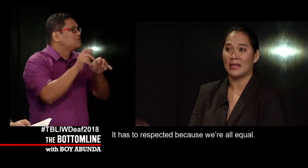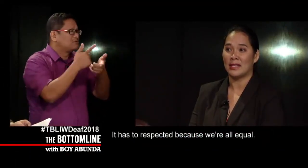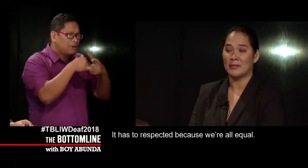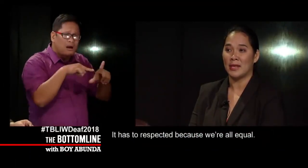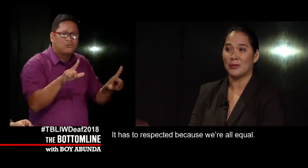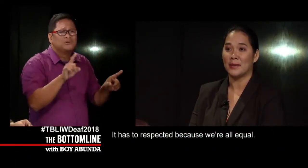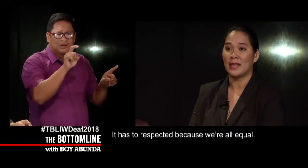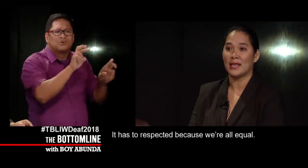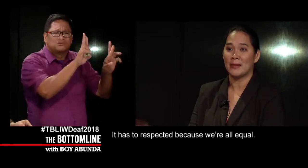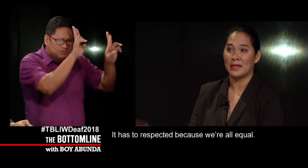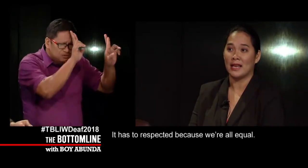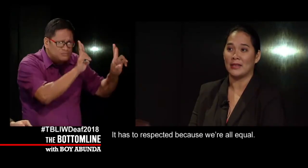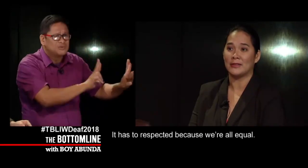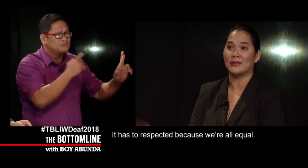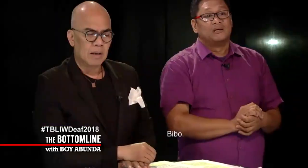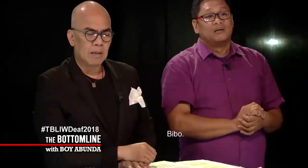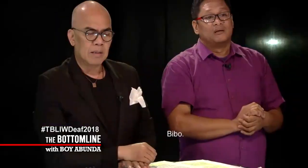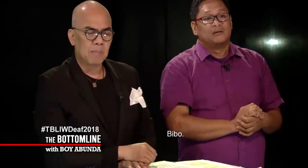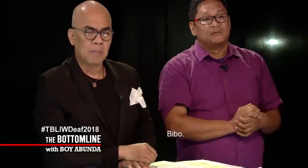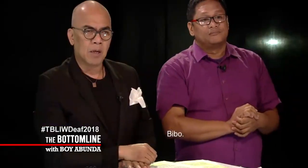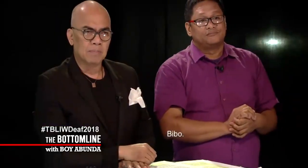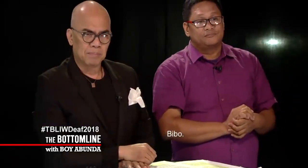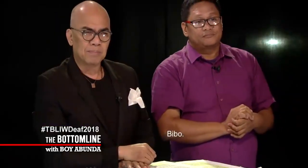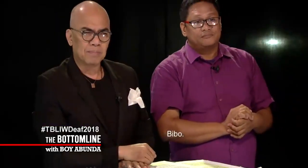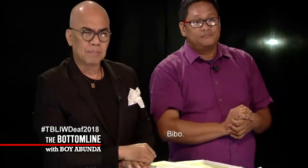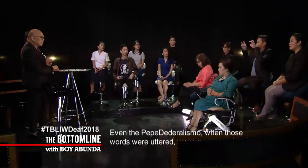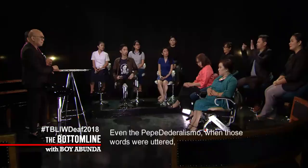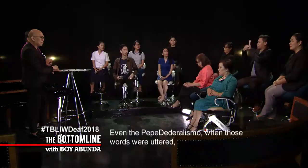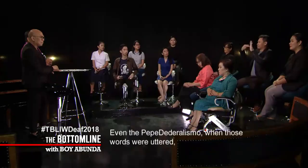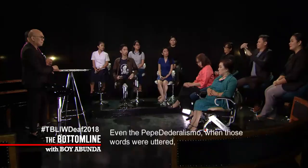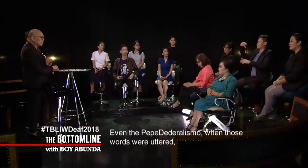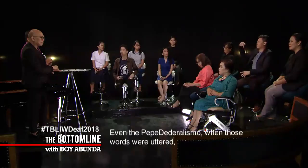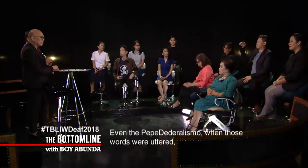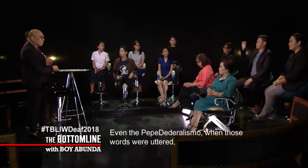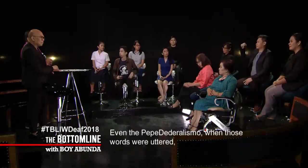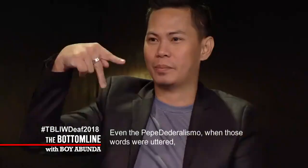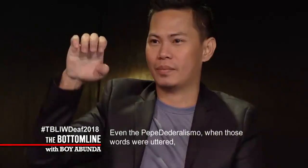dapat nire-respeto, pantay rin naman tayo. Si Bibo.